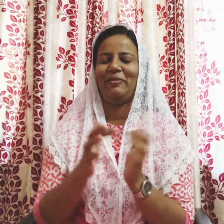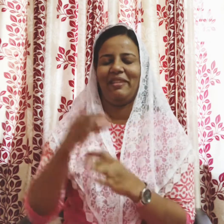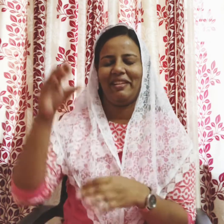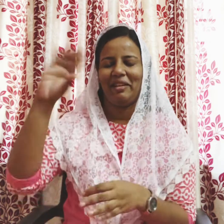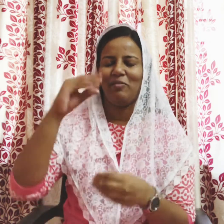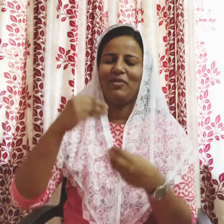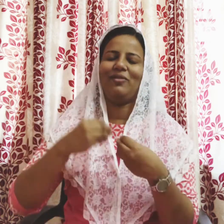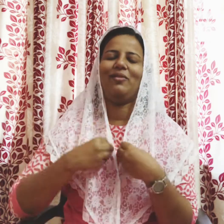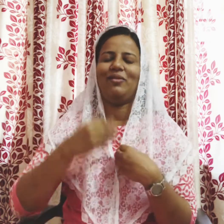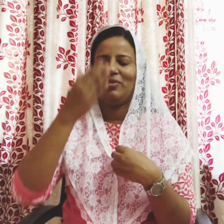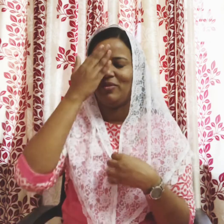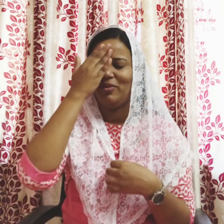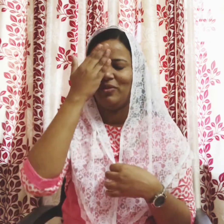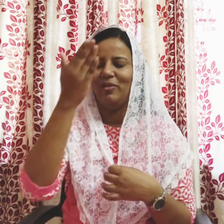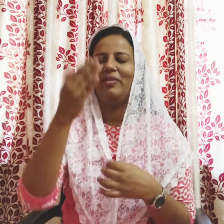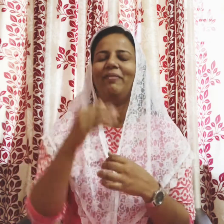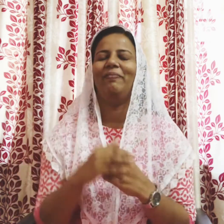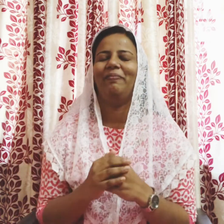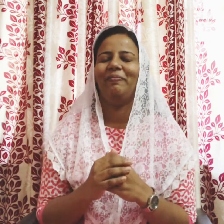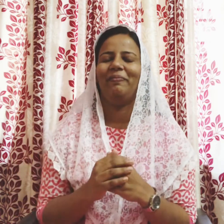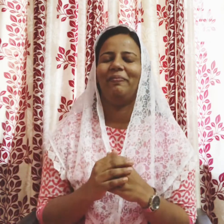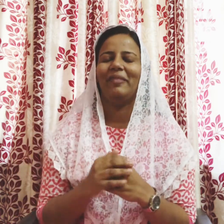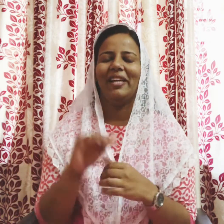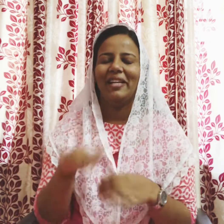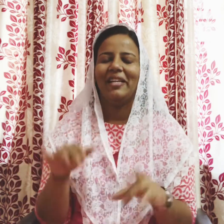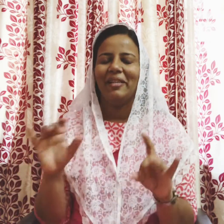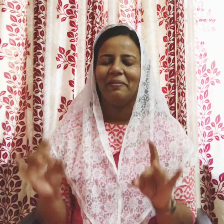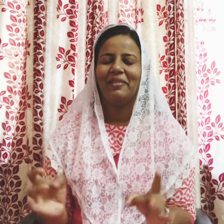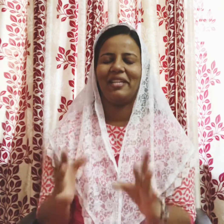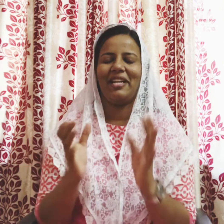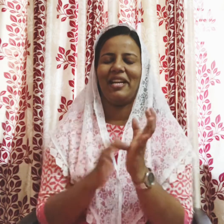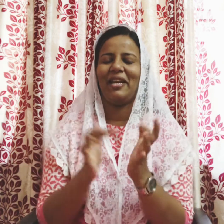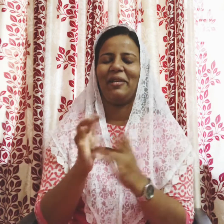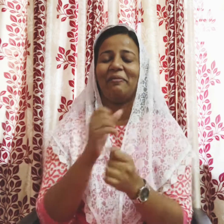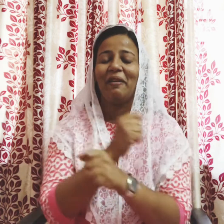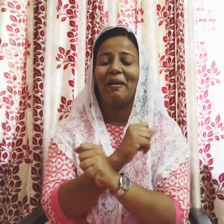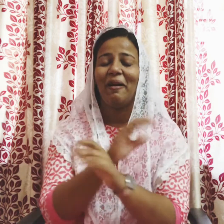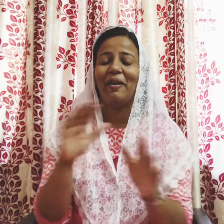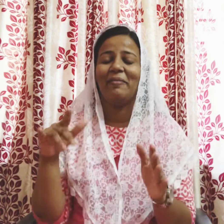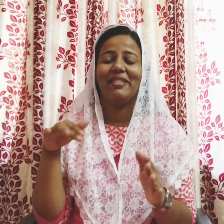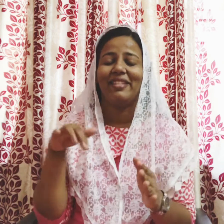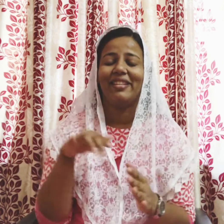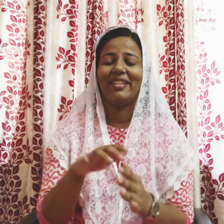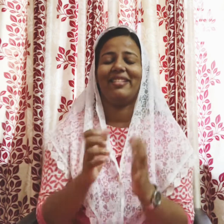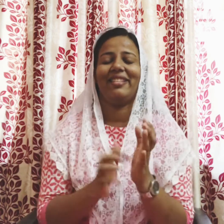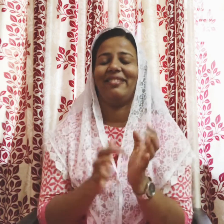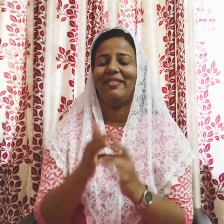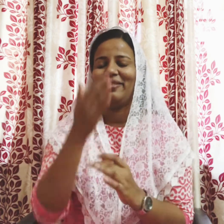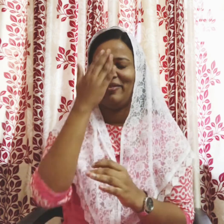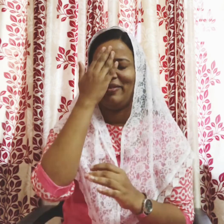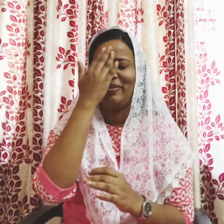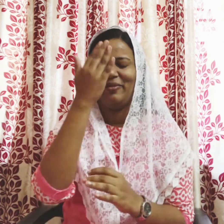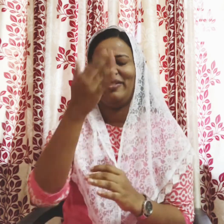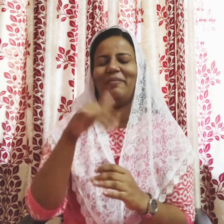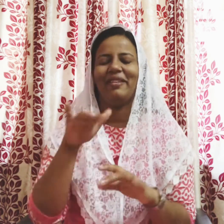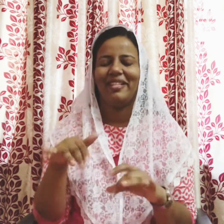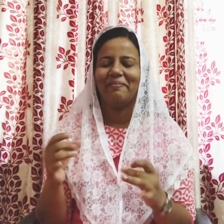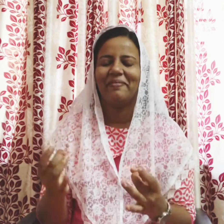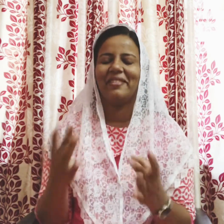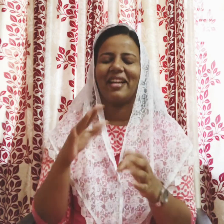കൃപയ്ക്ക് സ്തോത്രം. പ്രത്യേകിച്ച് കർത്താവേ, ഈ പകൽക്കാലം ഞങ്ങളെ അത്ഭുതകരമായി അങ്ങ് പുലർത്തുന്ന കൃപകൾക്കായി സ്തോത്രം. അപ്പോൾ ഈ പ്രഭാതത്തിൽ